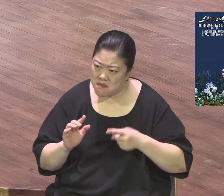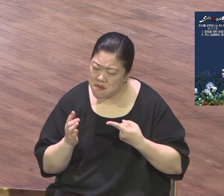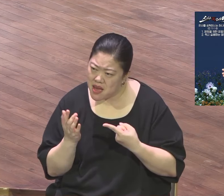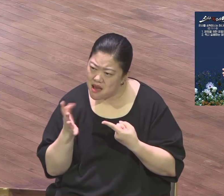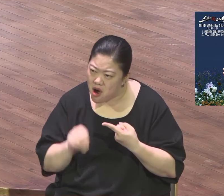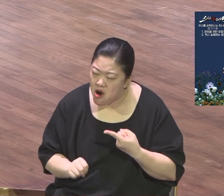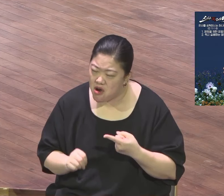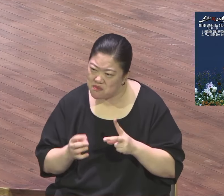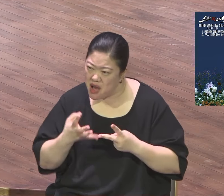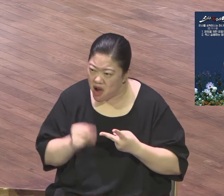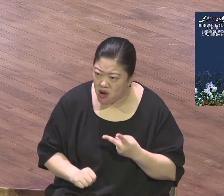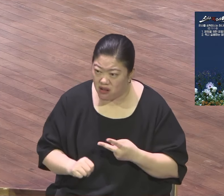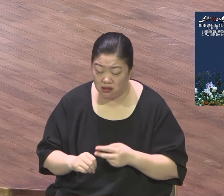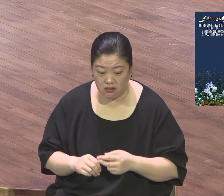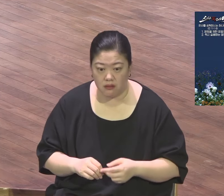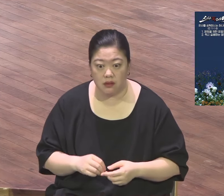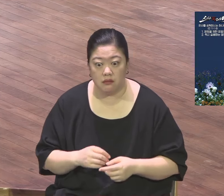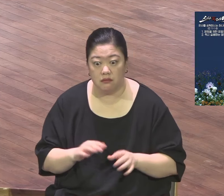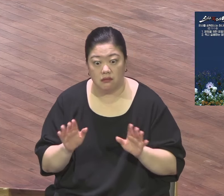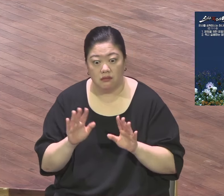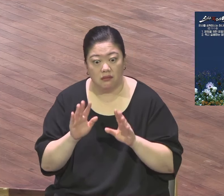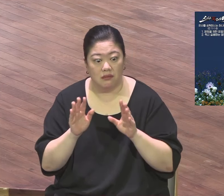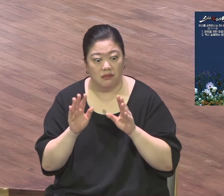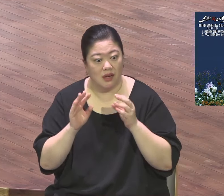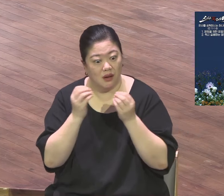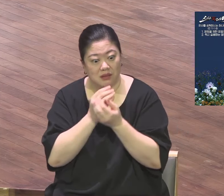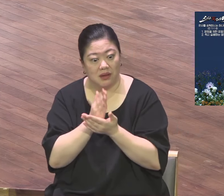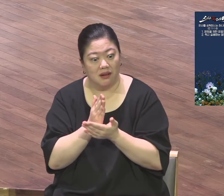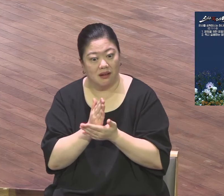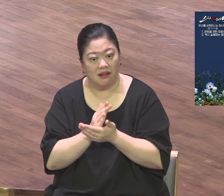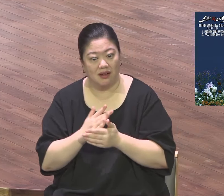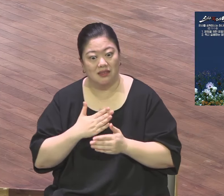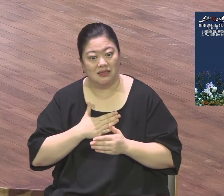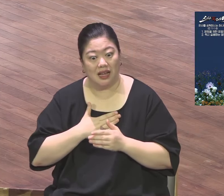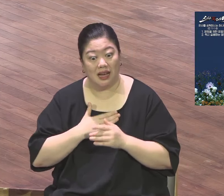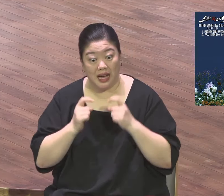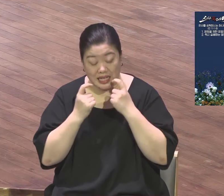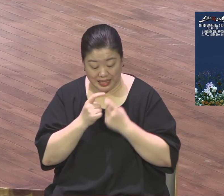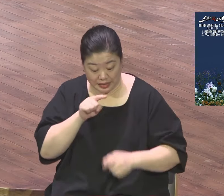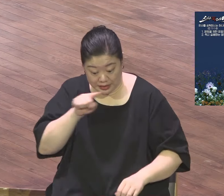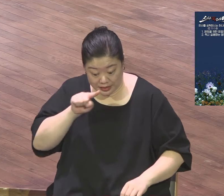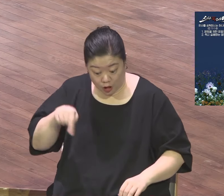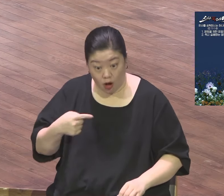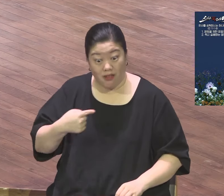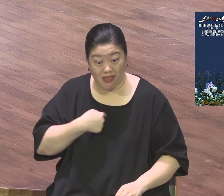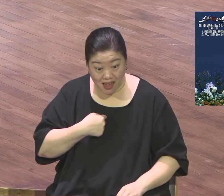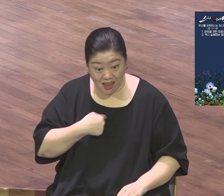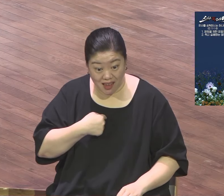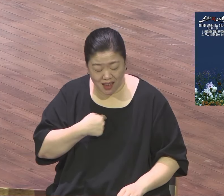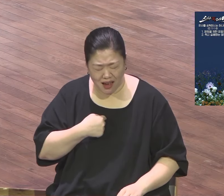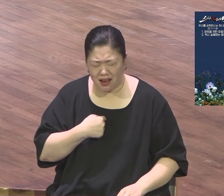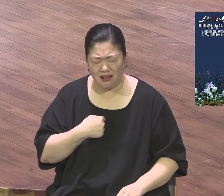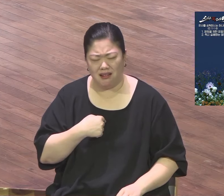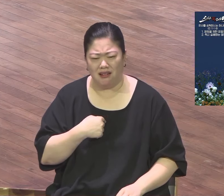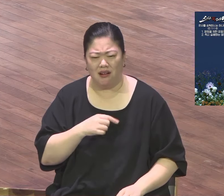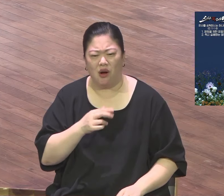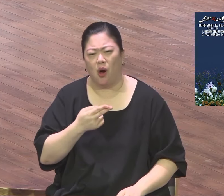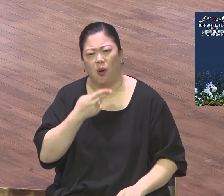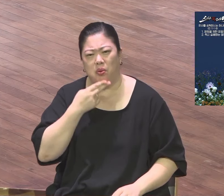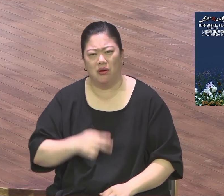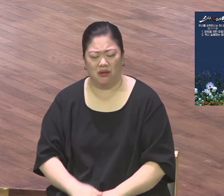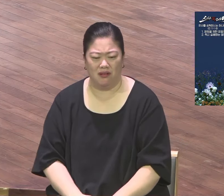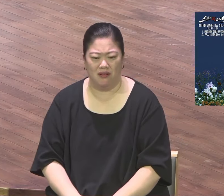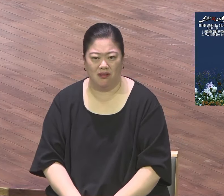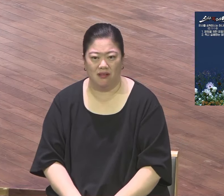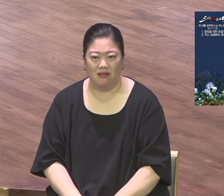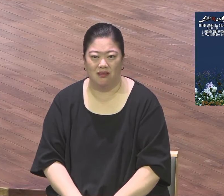최선을 다했습니다. 하나님 앞에서는 부자로 살았습니다. 내 개인은 아무것도 없었습니다. 심지어 명절이 되면요 추르골에 확